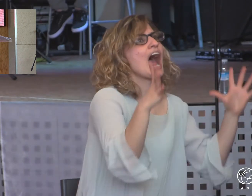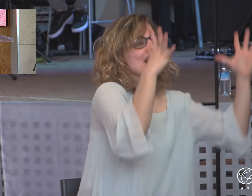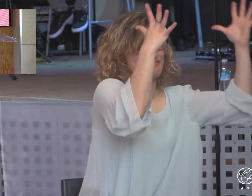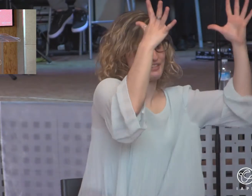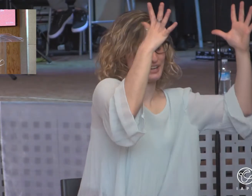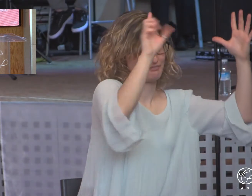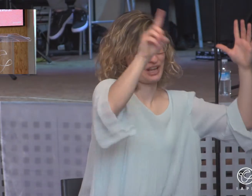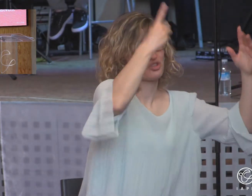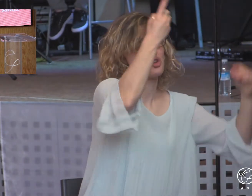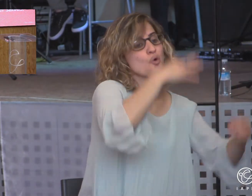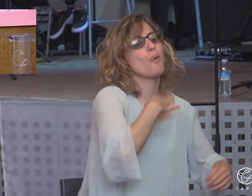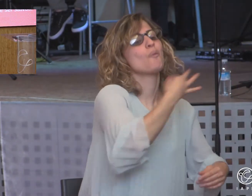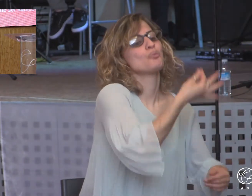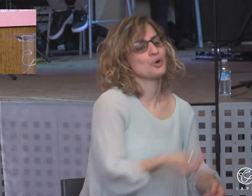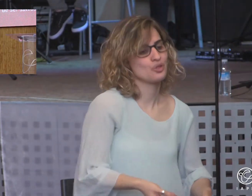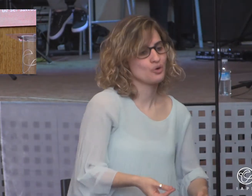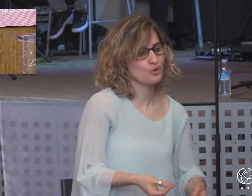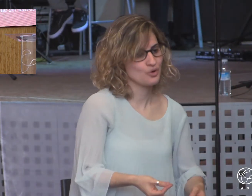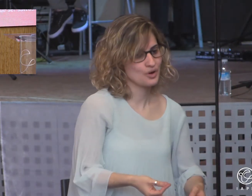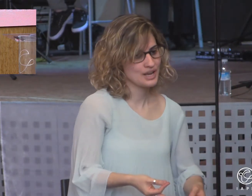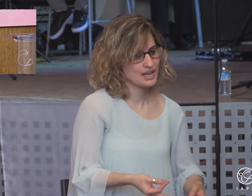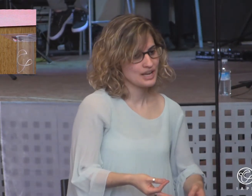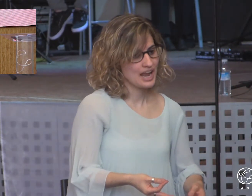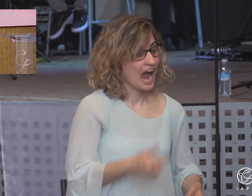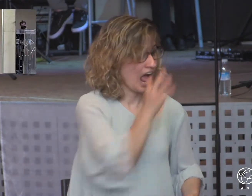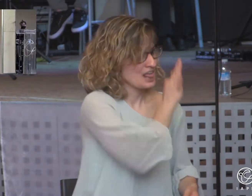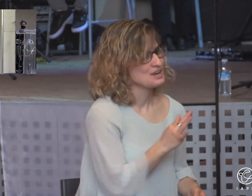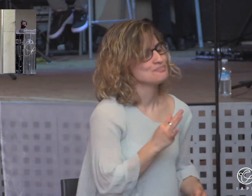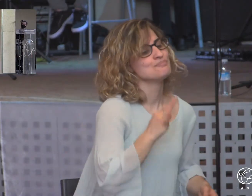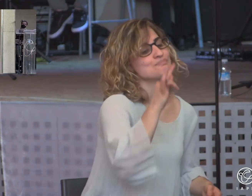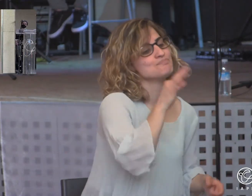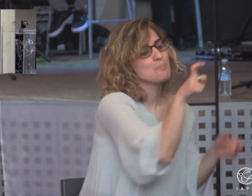añade cada día a los que deben ser salvos.